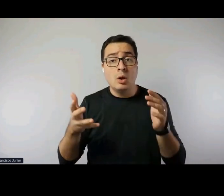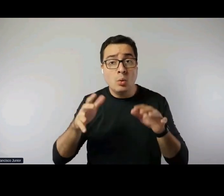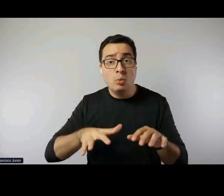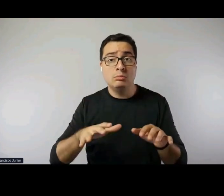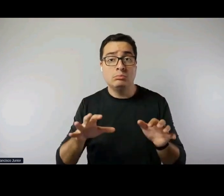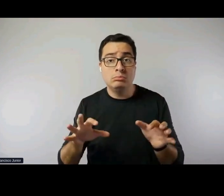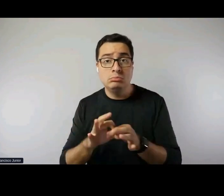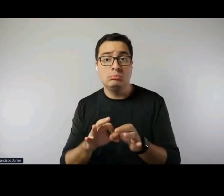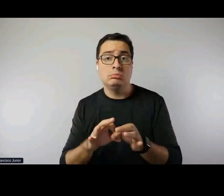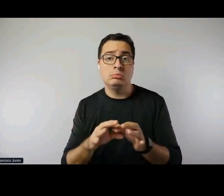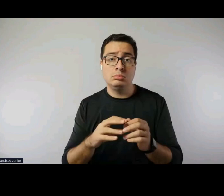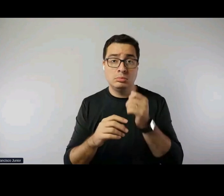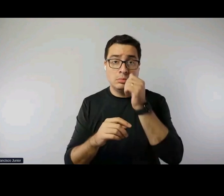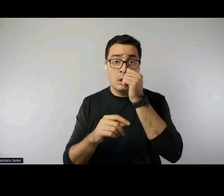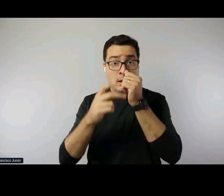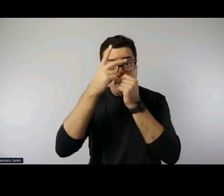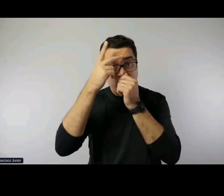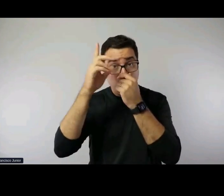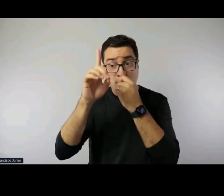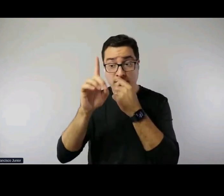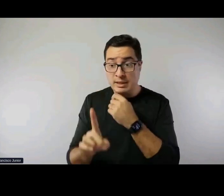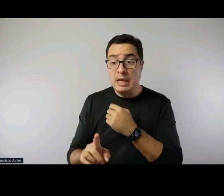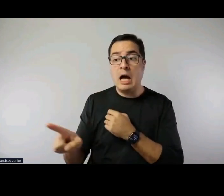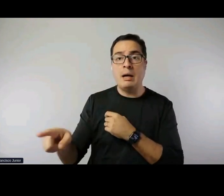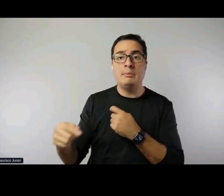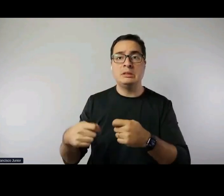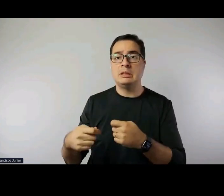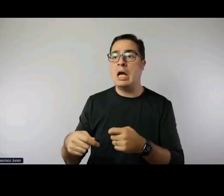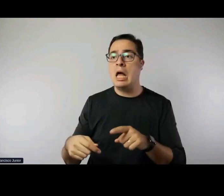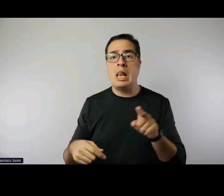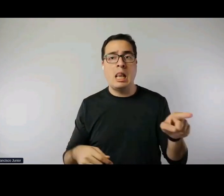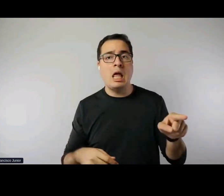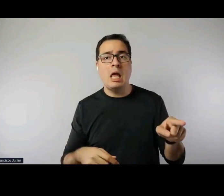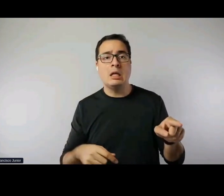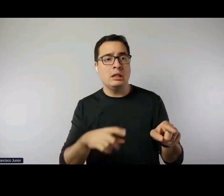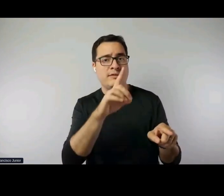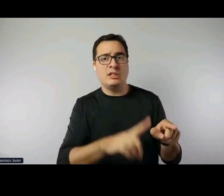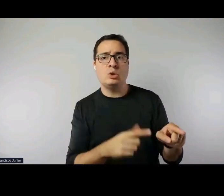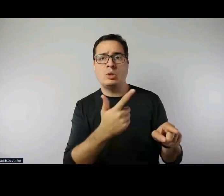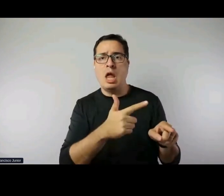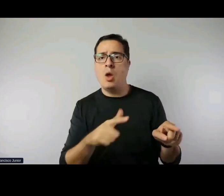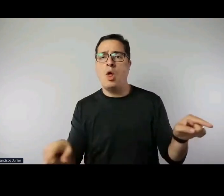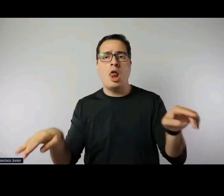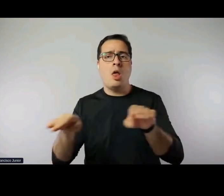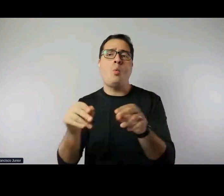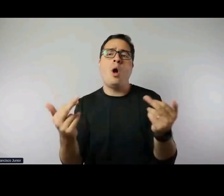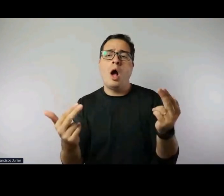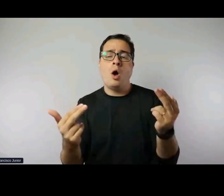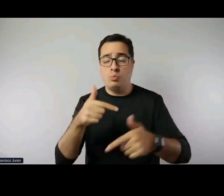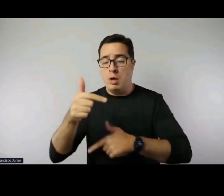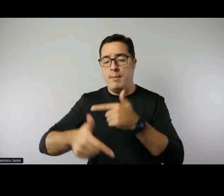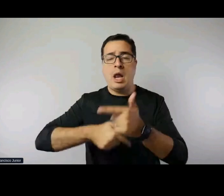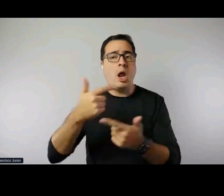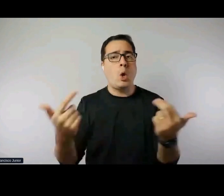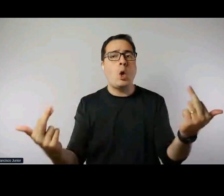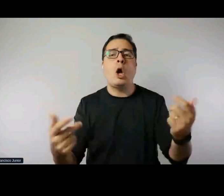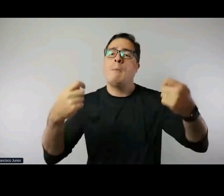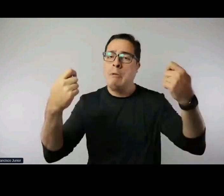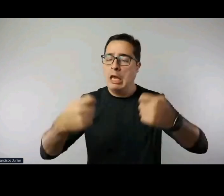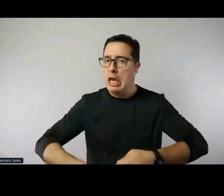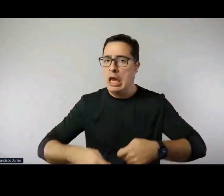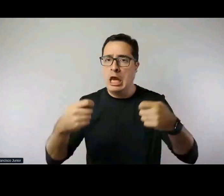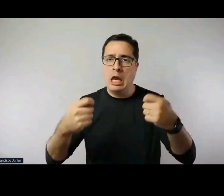uma pessoa com deficiência seja igual uma pessoa sem deficiência, que performe tal como uma pessoa sem